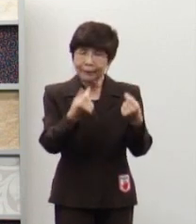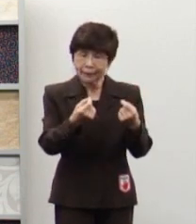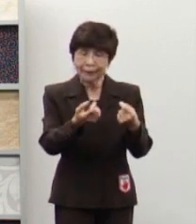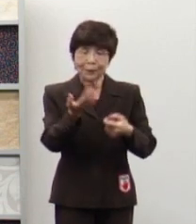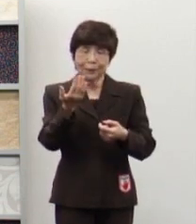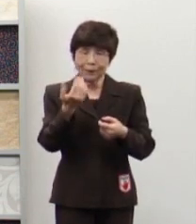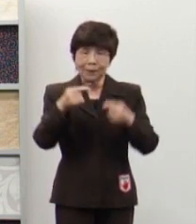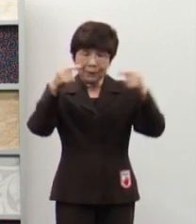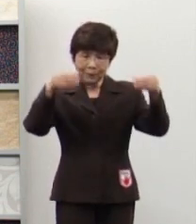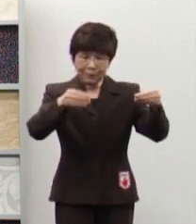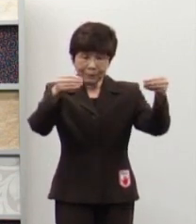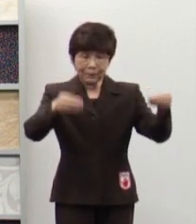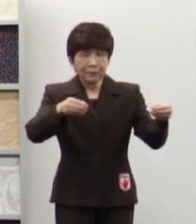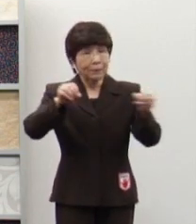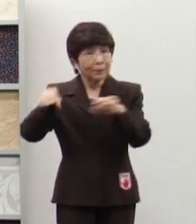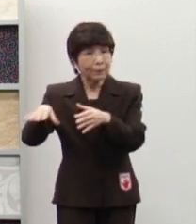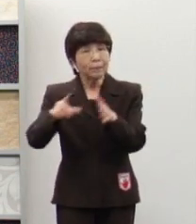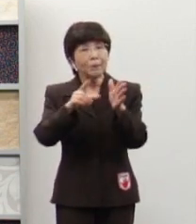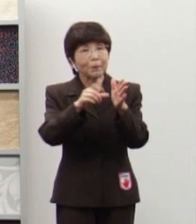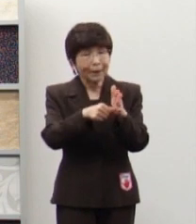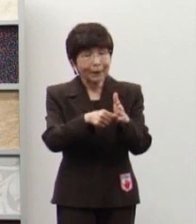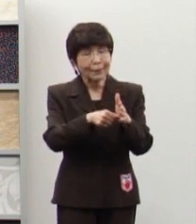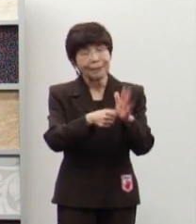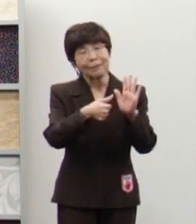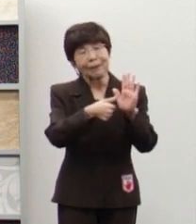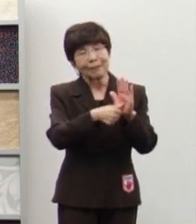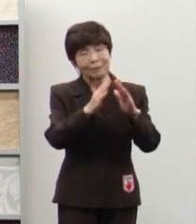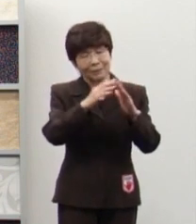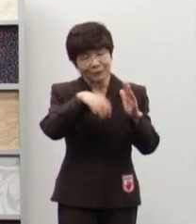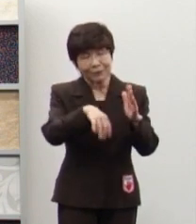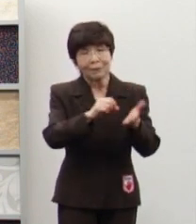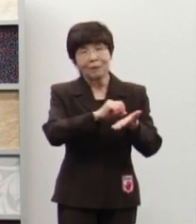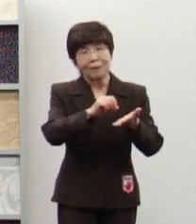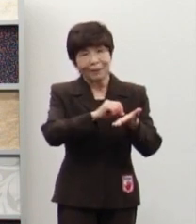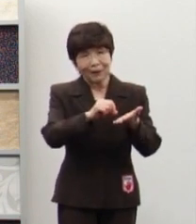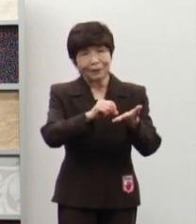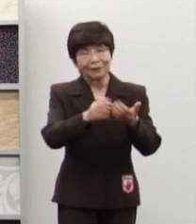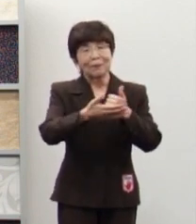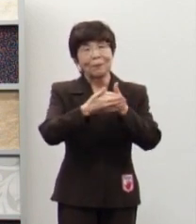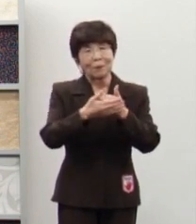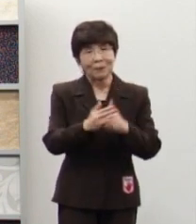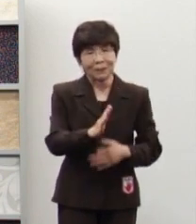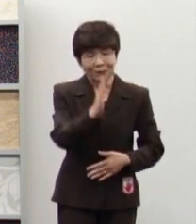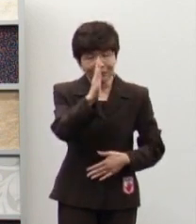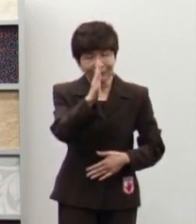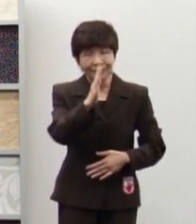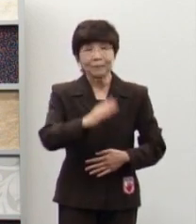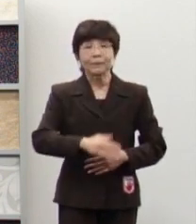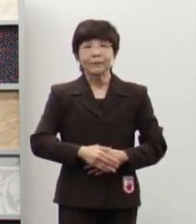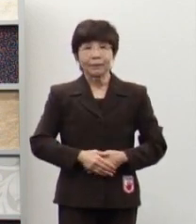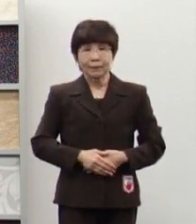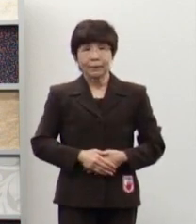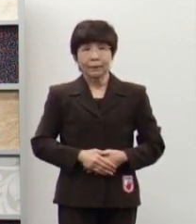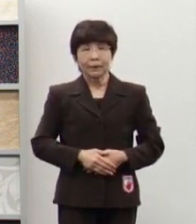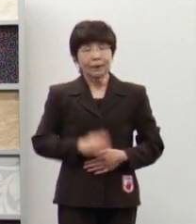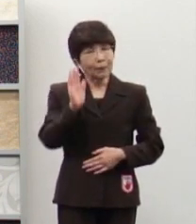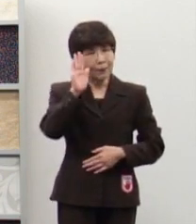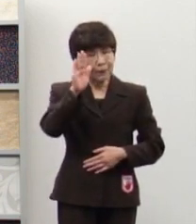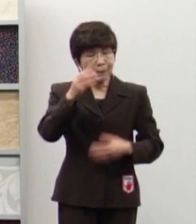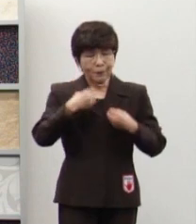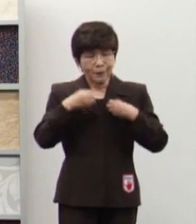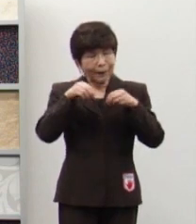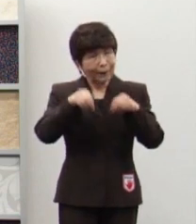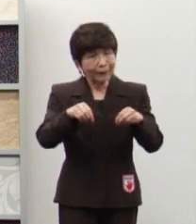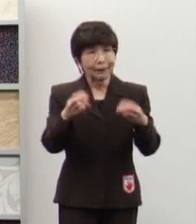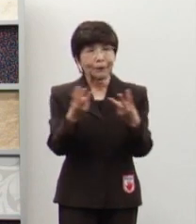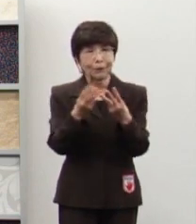き、ご協力をいただきたいと思います。ただいずれにいたしましても、今後の感染状況の変化に対しまして、